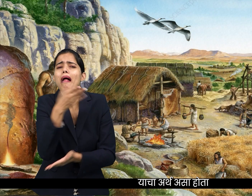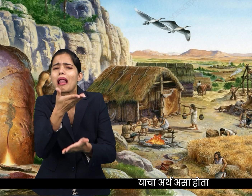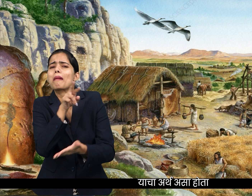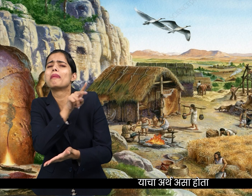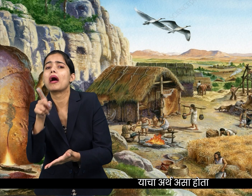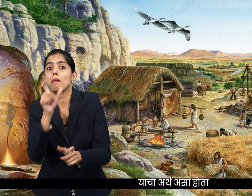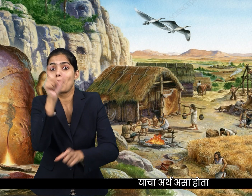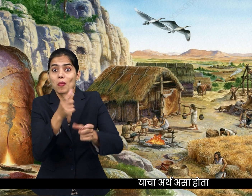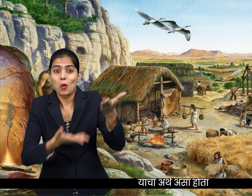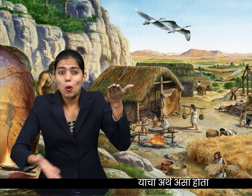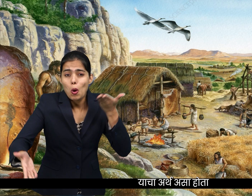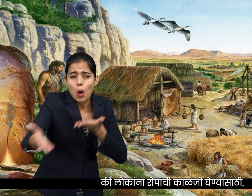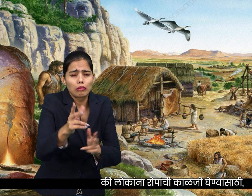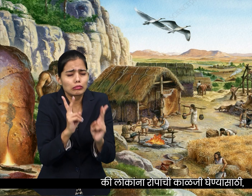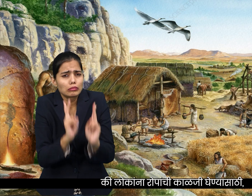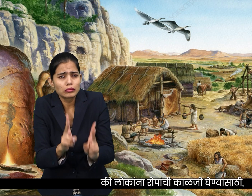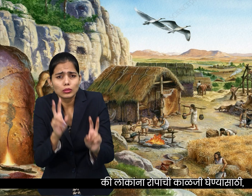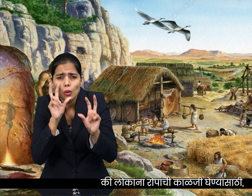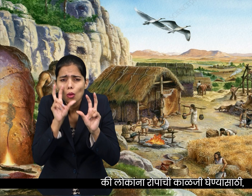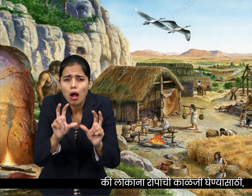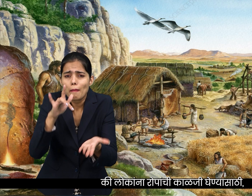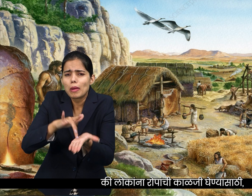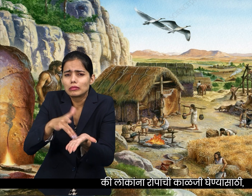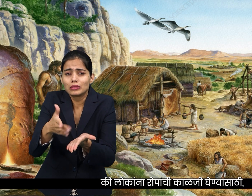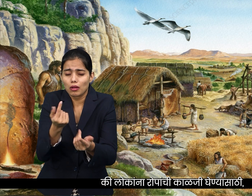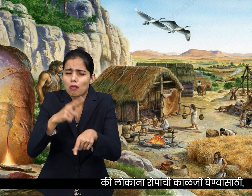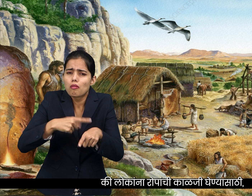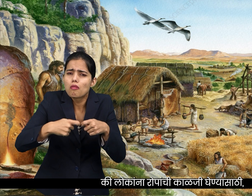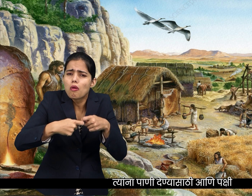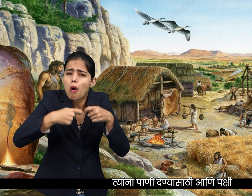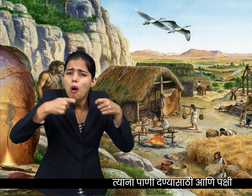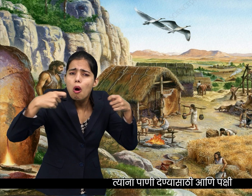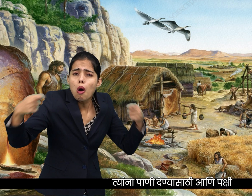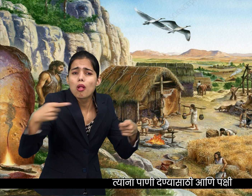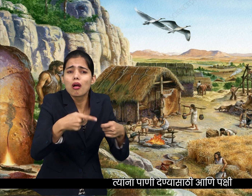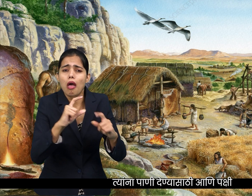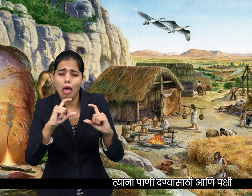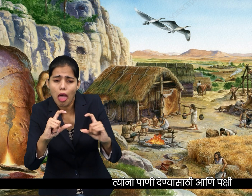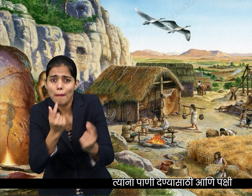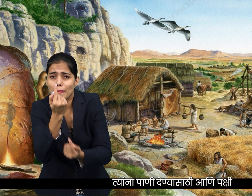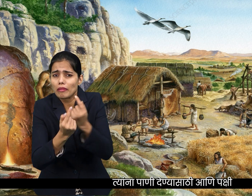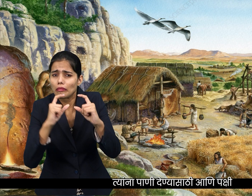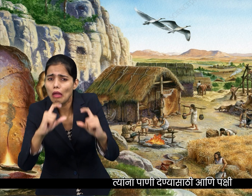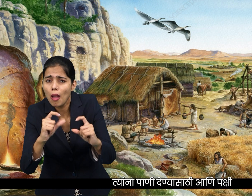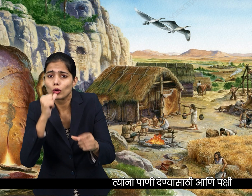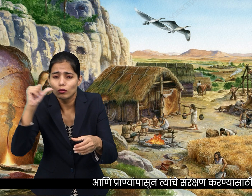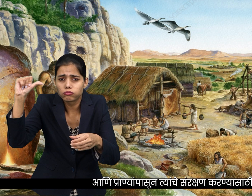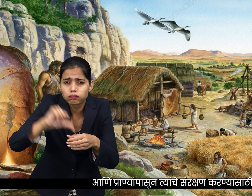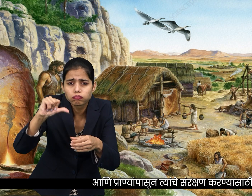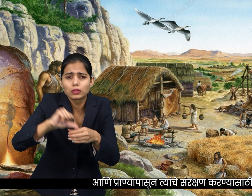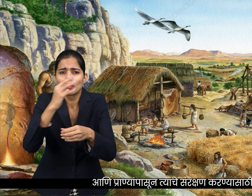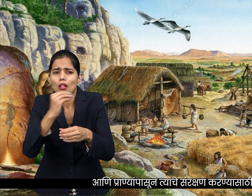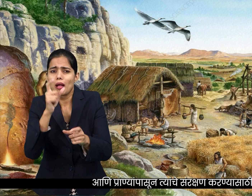याचा अर्थ असा होता की लोकांना रोपांची काळजी घेण्यासाठी, त्यांना पाणी देण्यासाठी आणि पक्षी